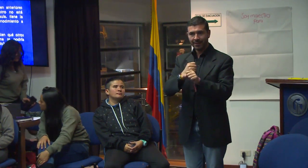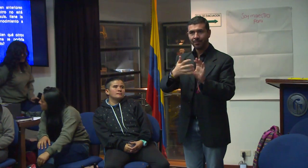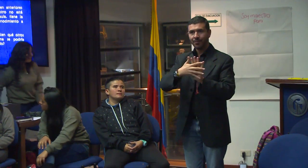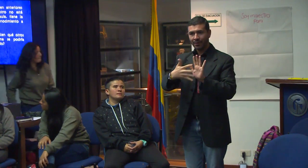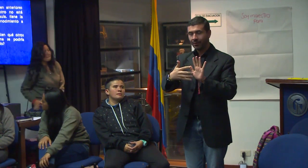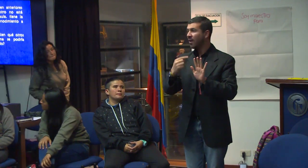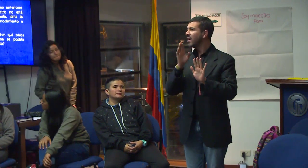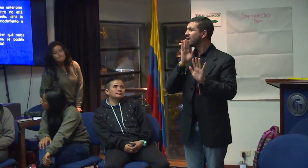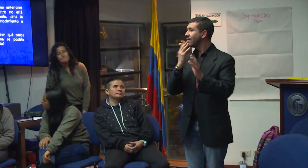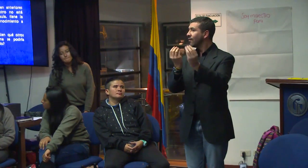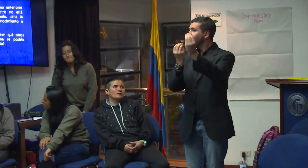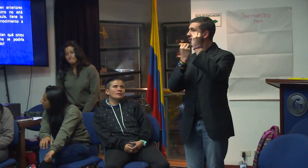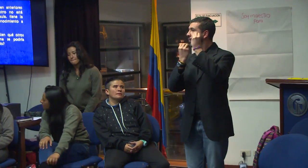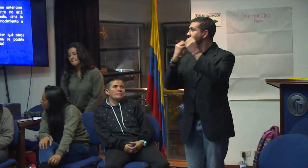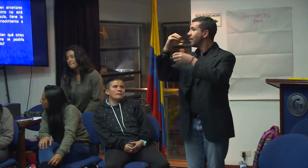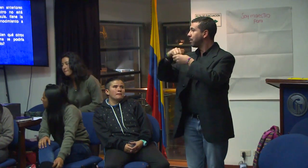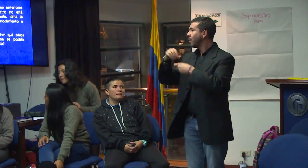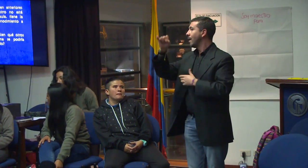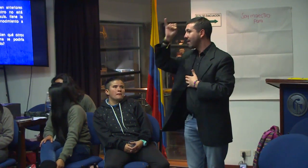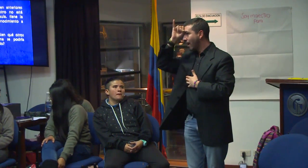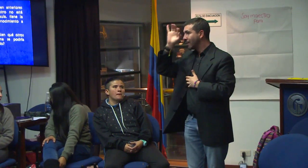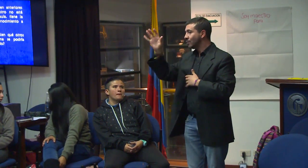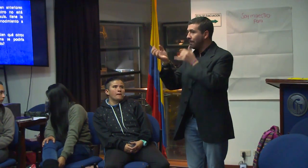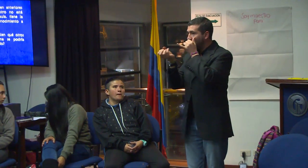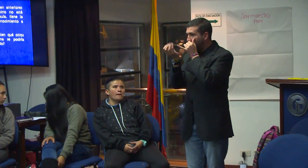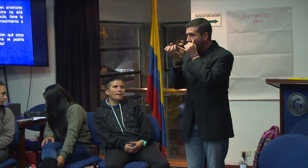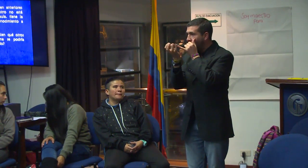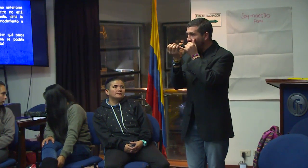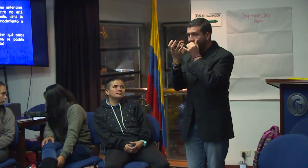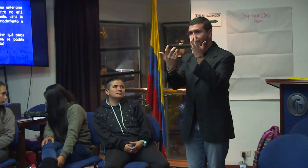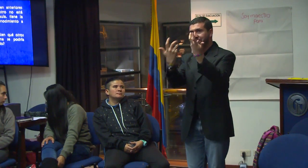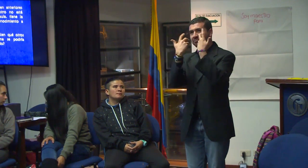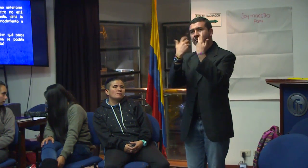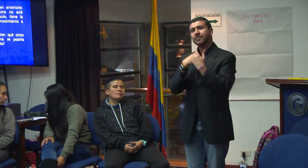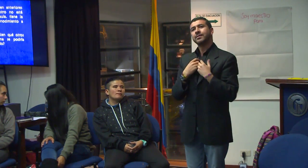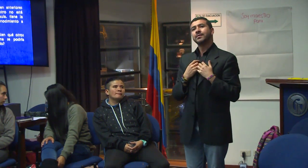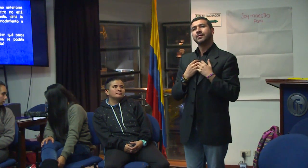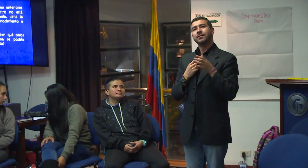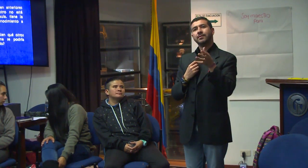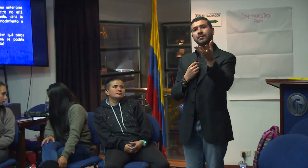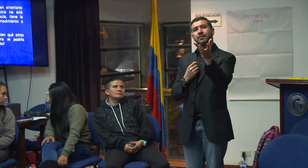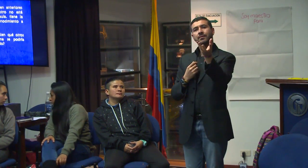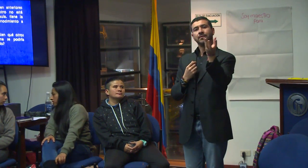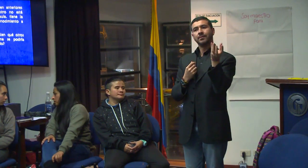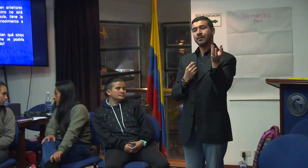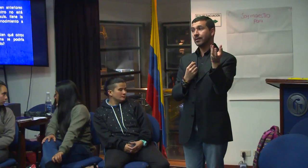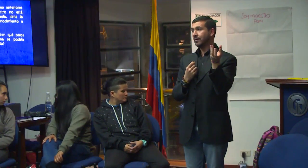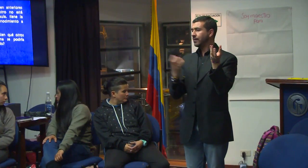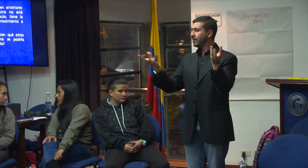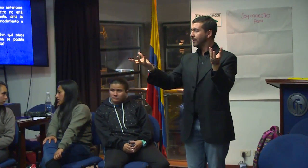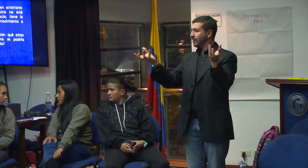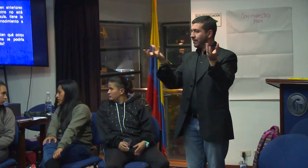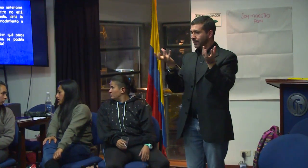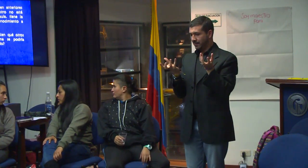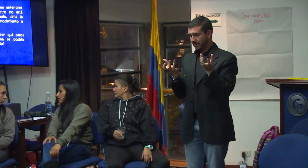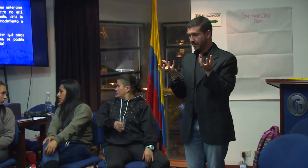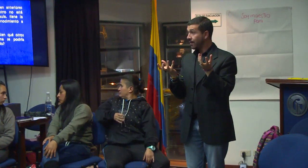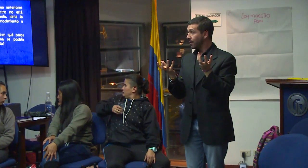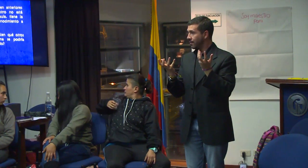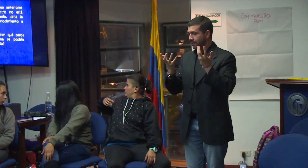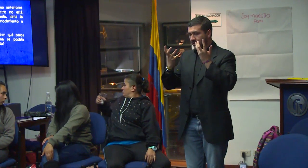Y empiezo a recordar el trabajo que tuve como modelo lingüístico en el ICAL, la formación pedagógica que también recibí allí.